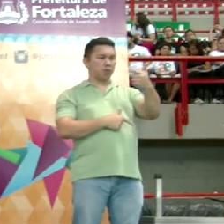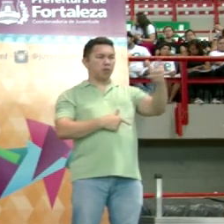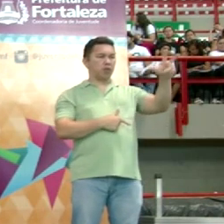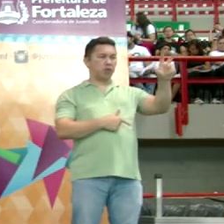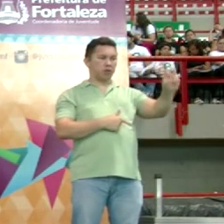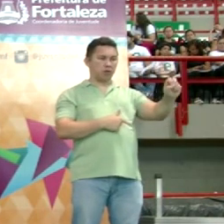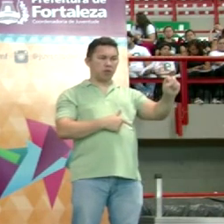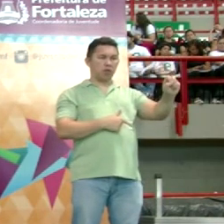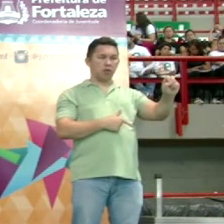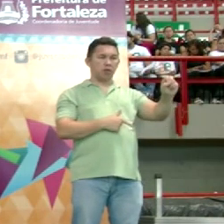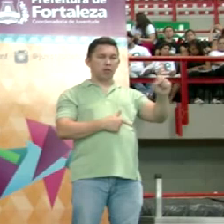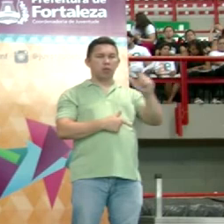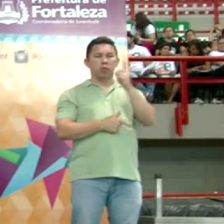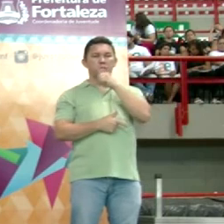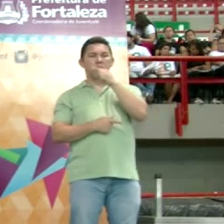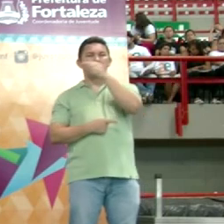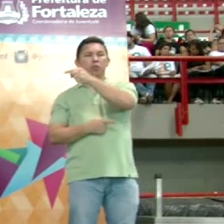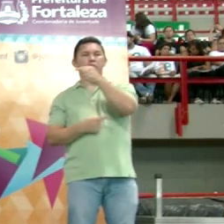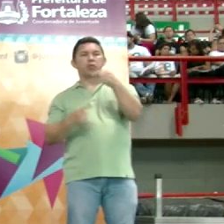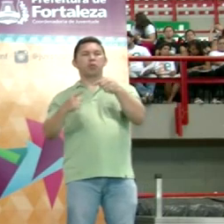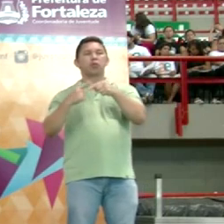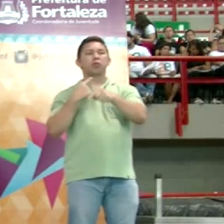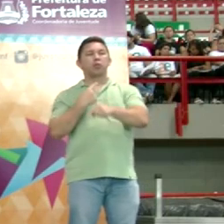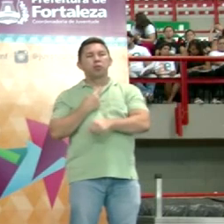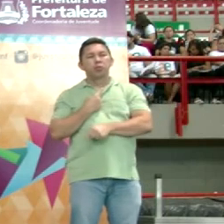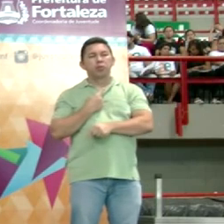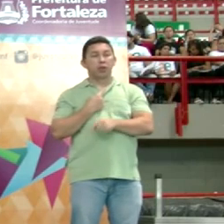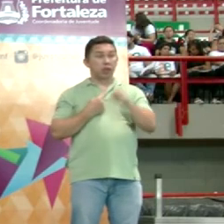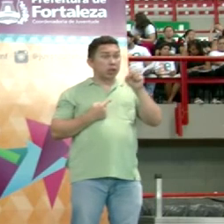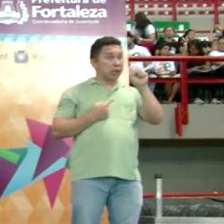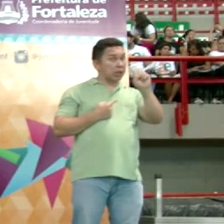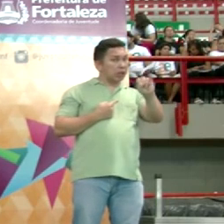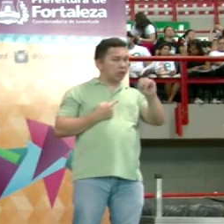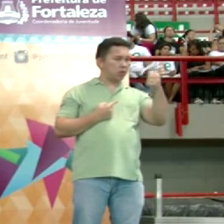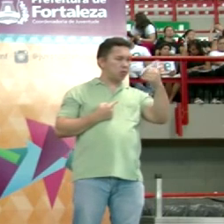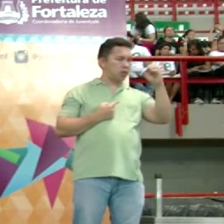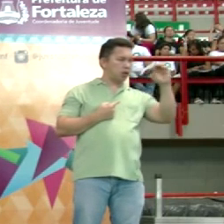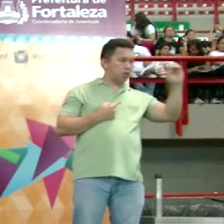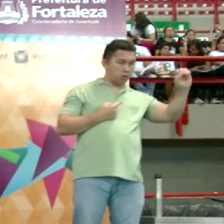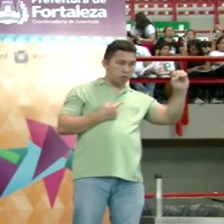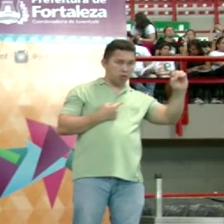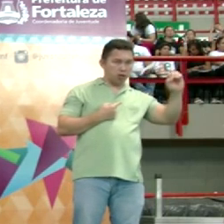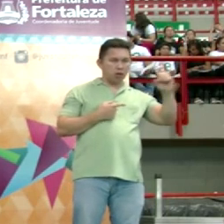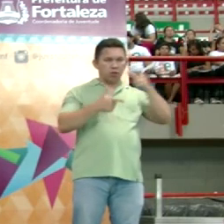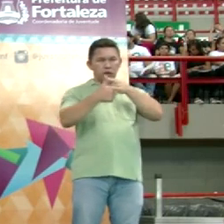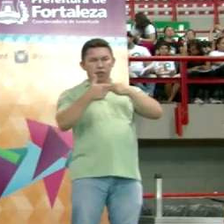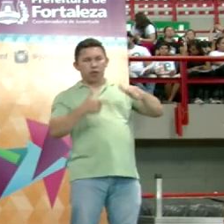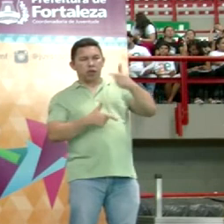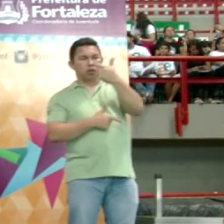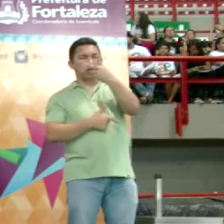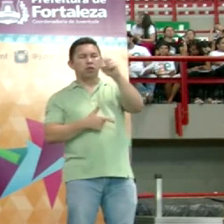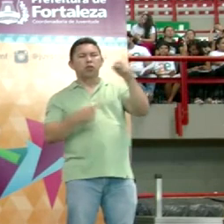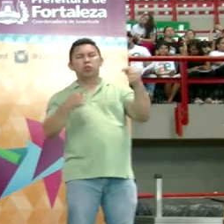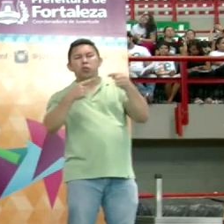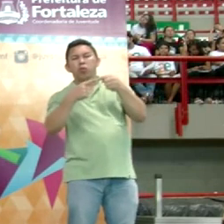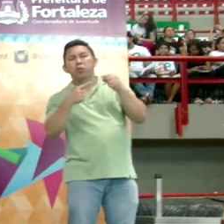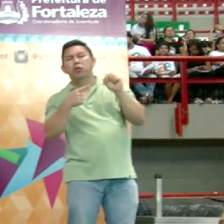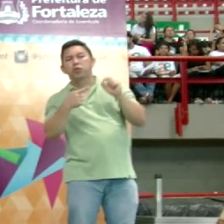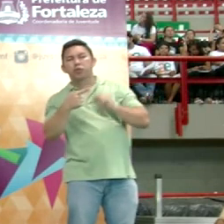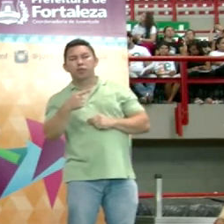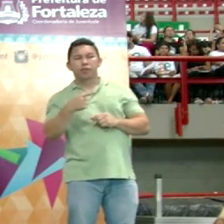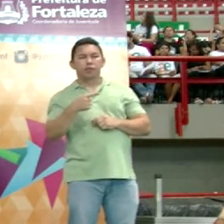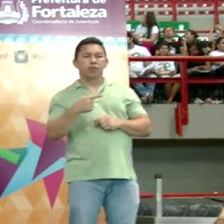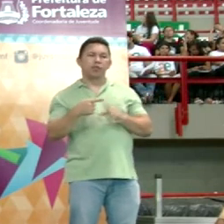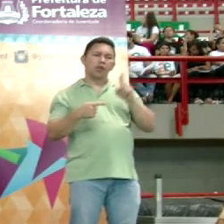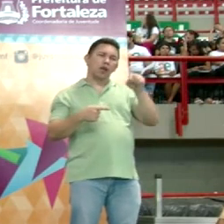250, é para dar quanto? Se eu pegar o 100 e dividir por 250, é para dar quanto? É claro